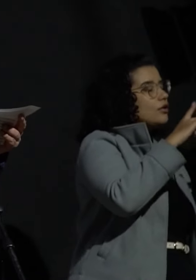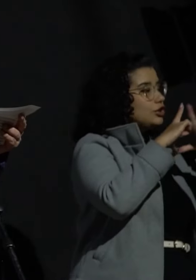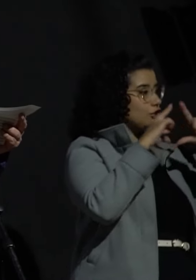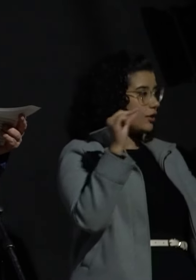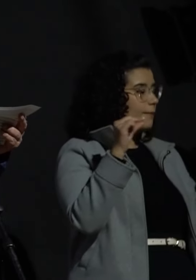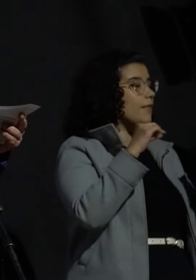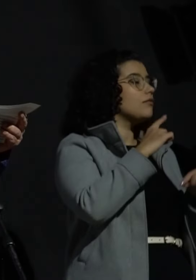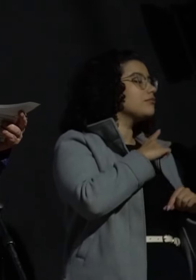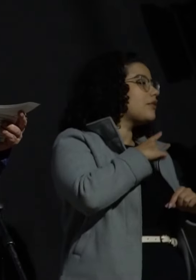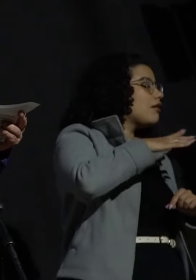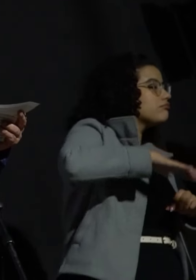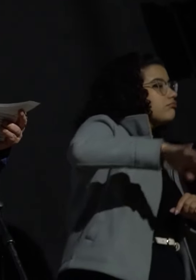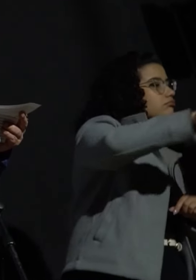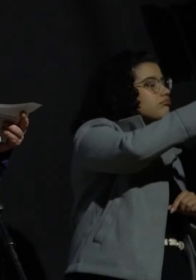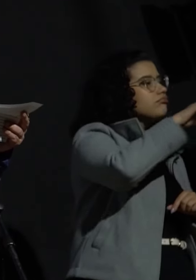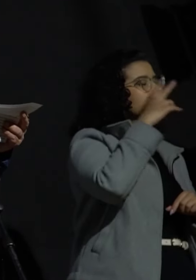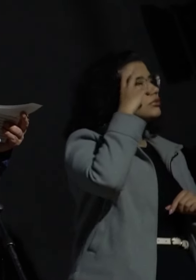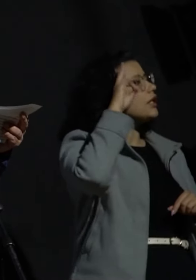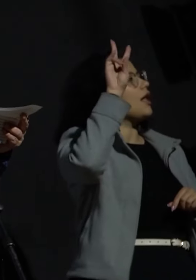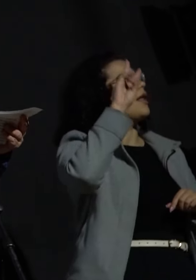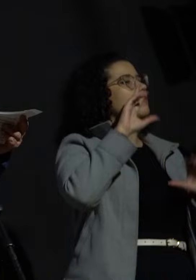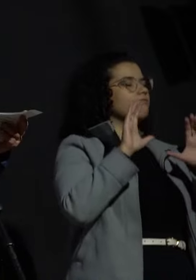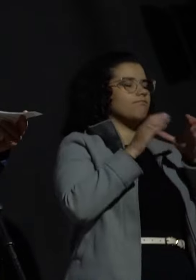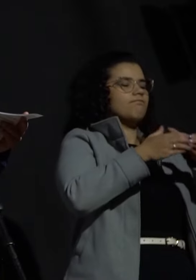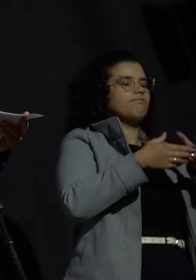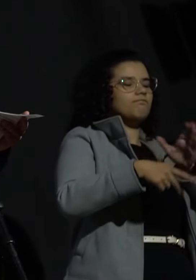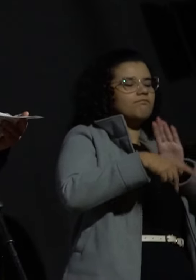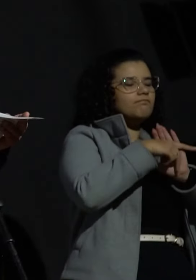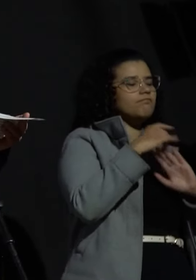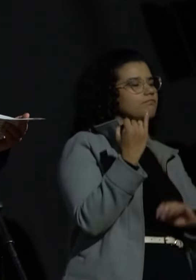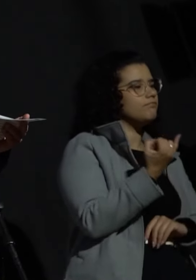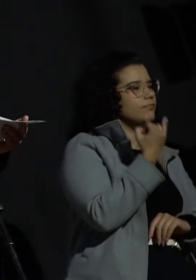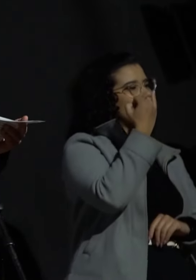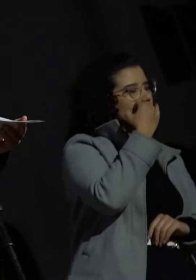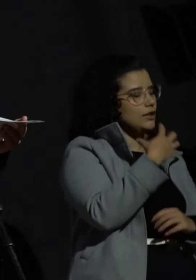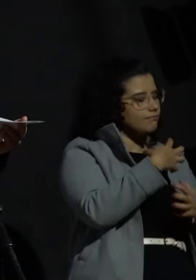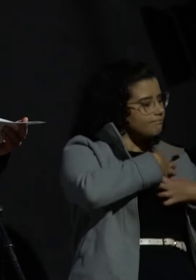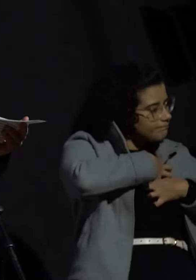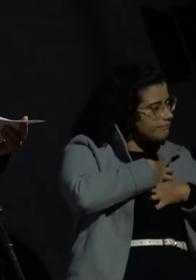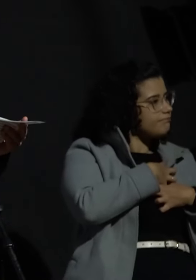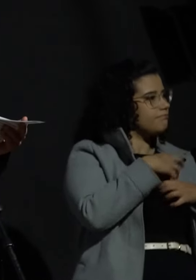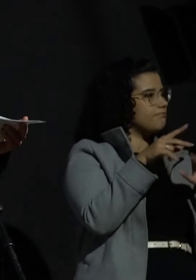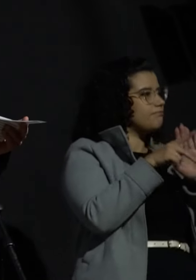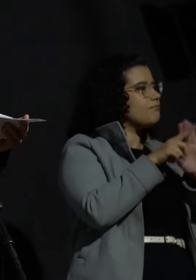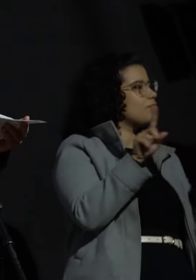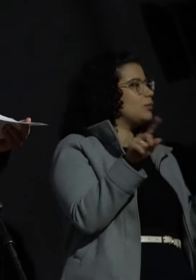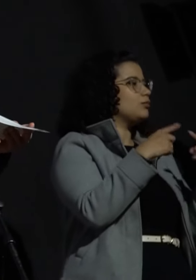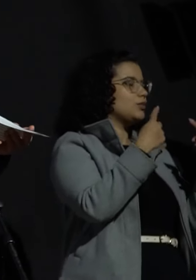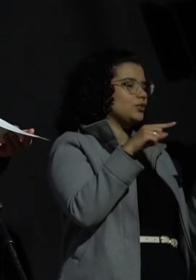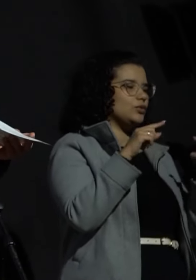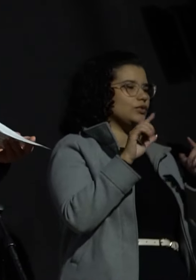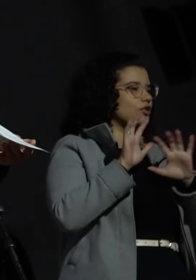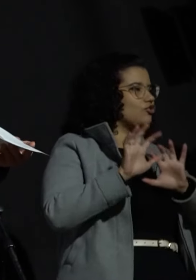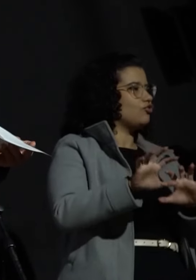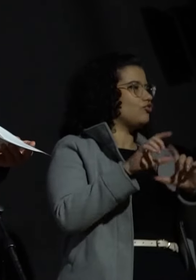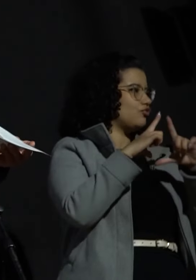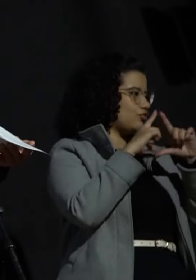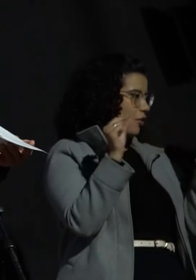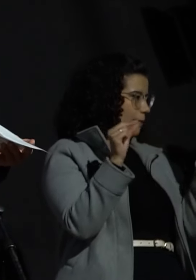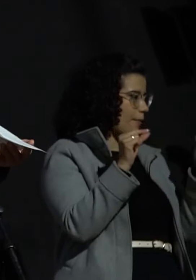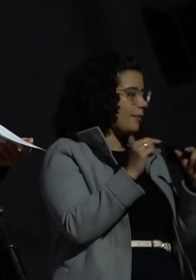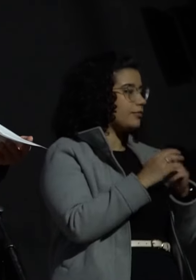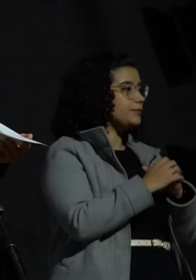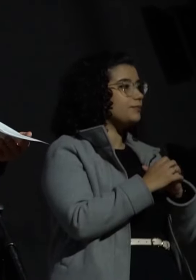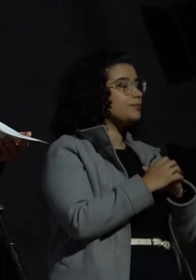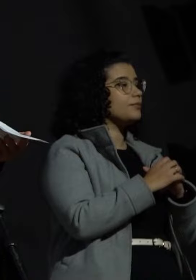dos espectadores para um som autêntico e a essência da música tradicional japonesa. O